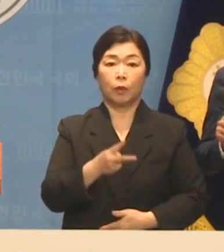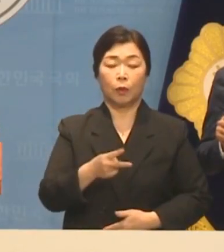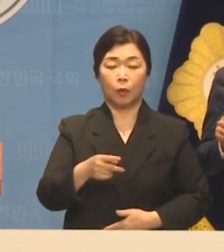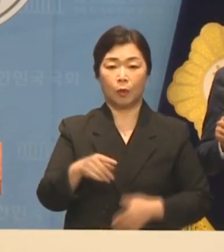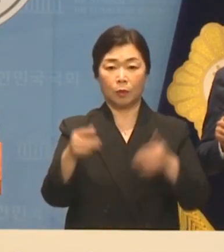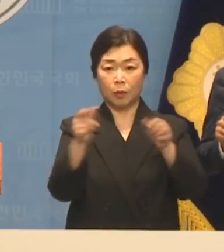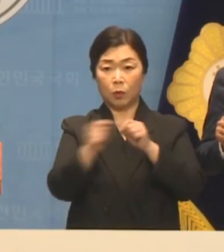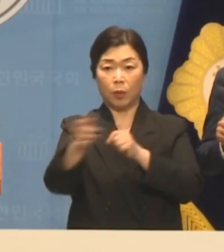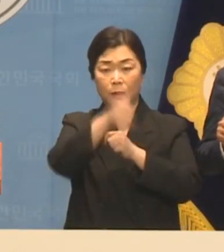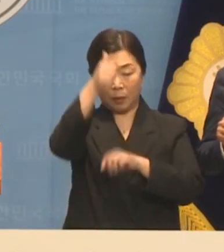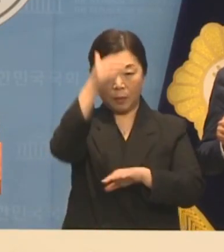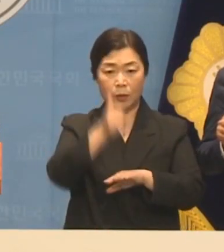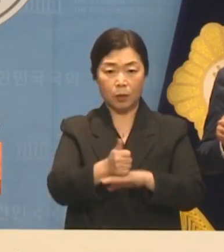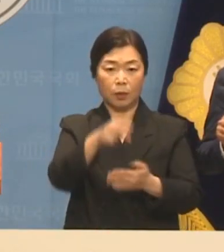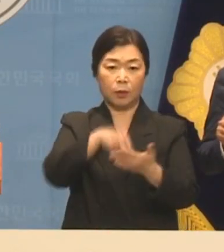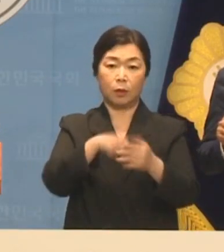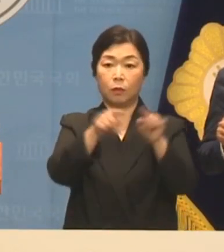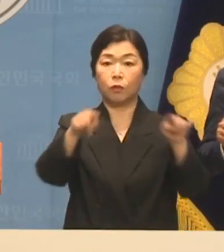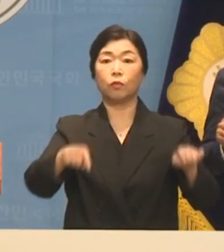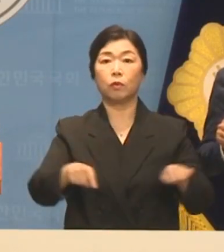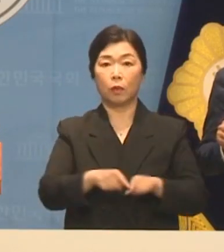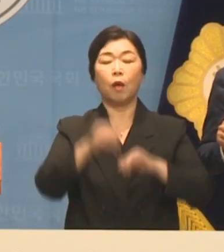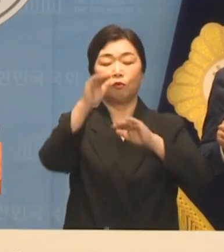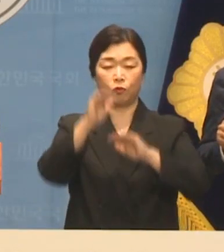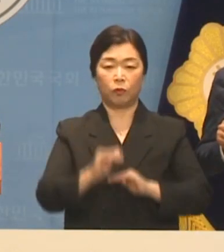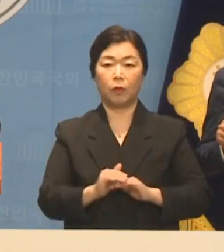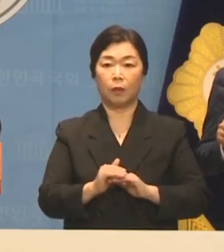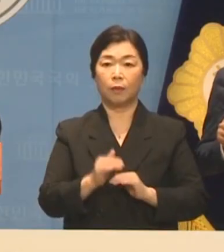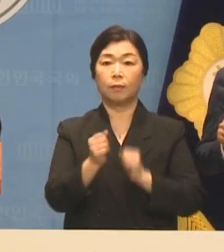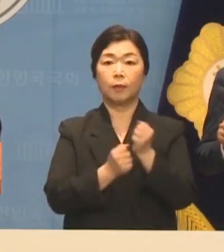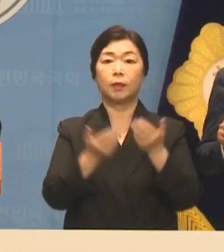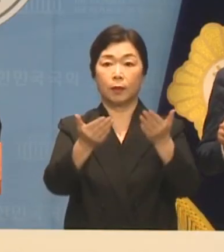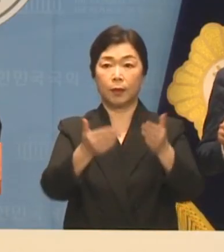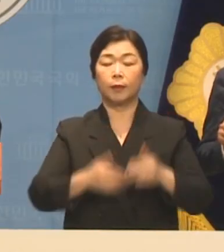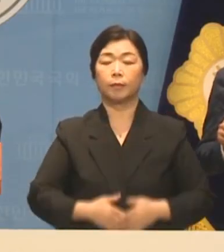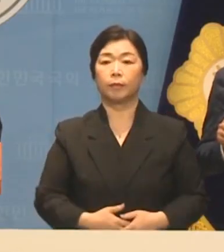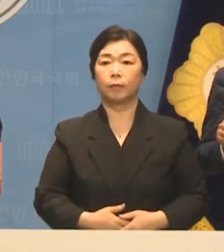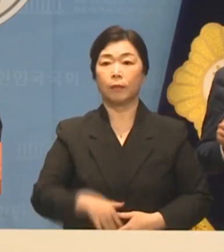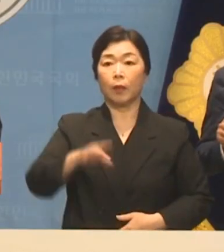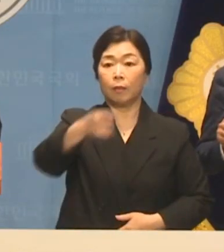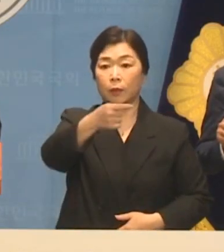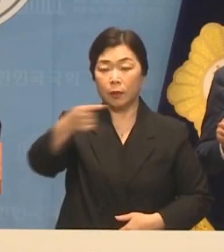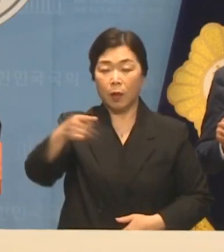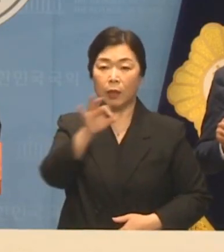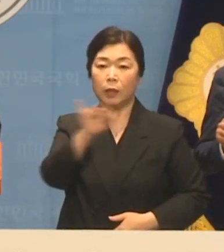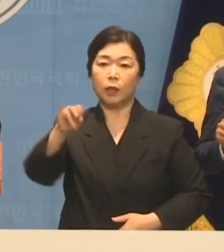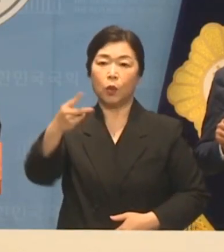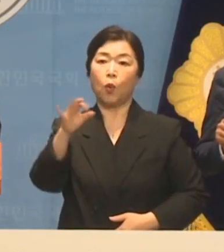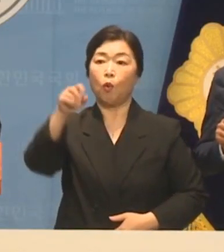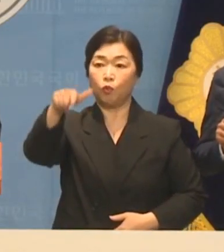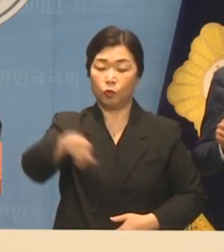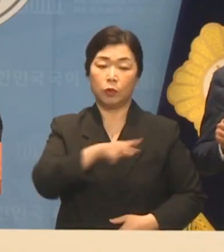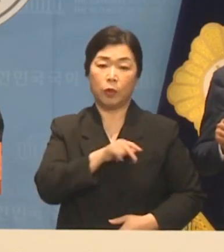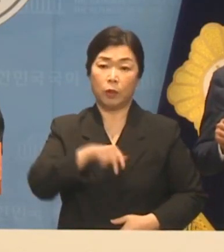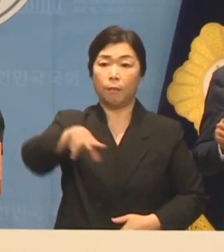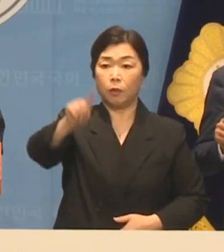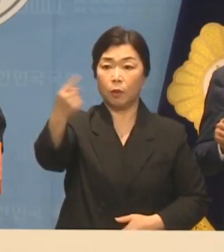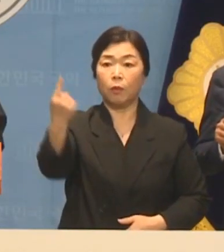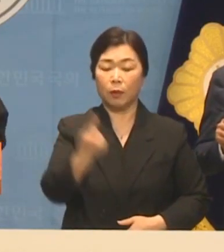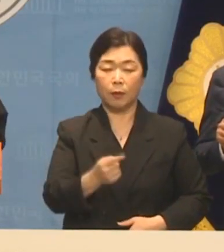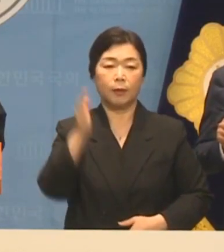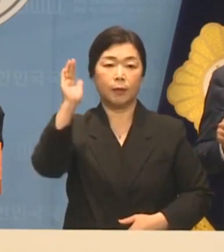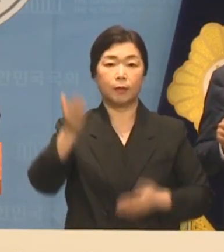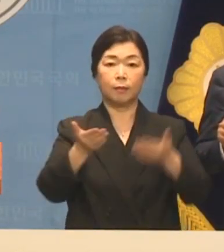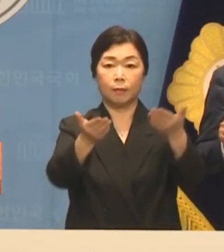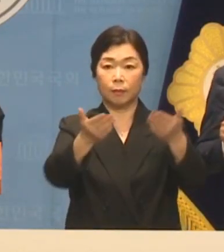송정현 지회장님께서 회견문을 낭독하면서 오늘 회견 진행하도록 하겠습니다. 우선 이용우 의원님 모셔서 발언